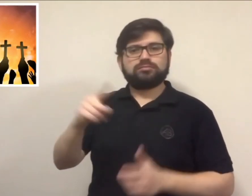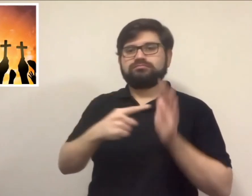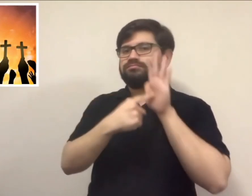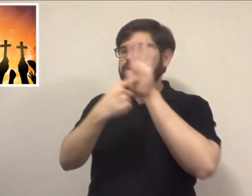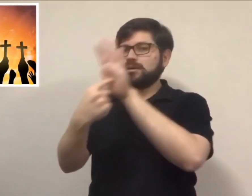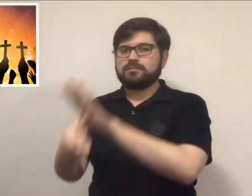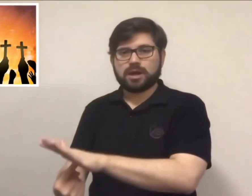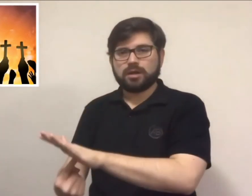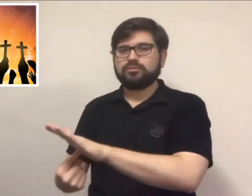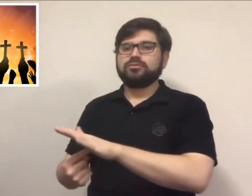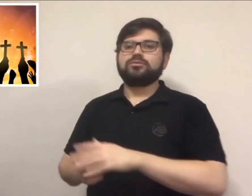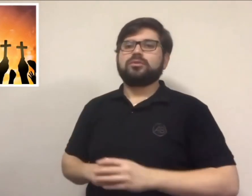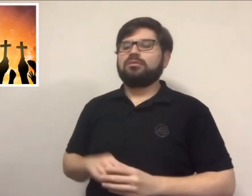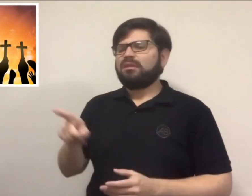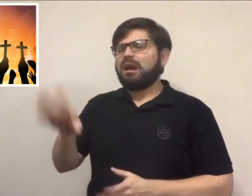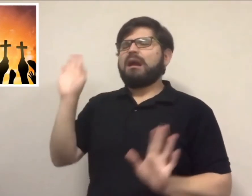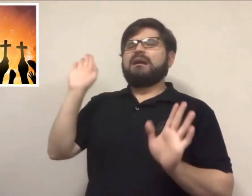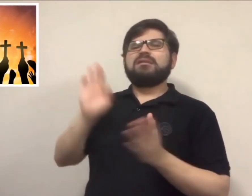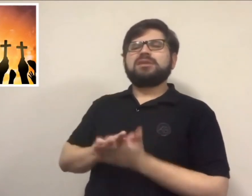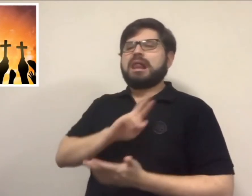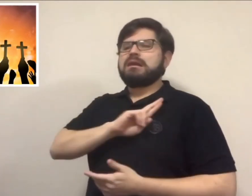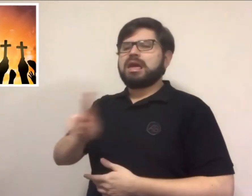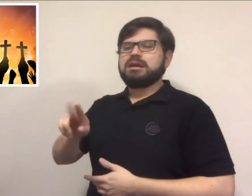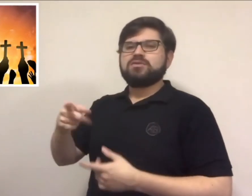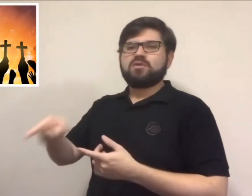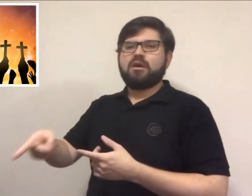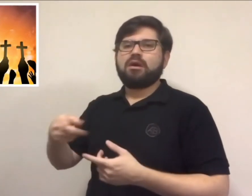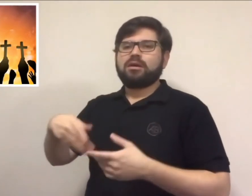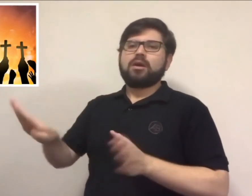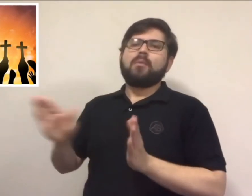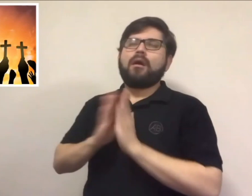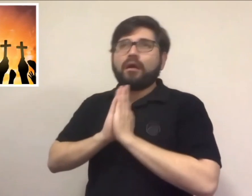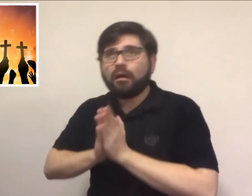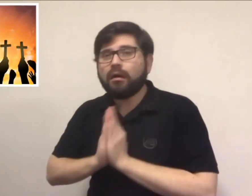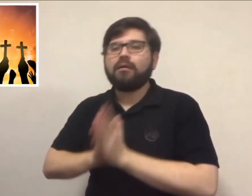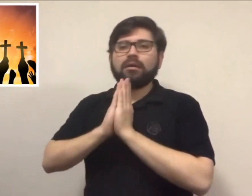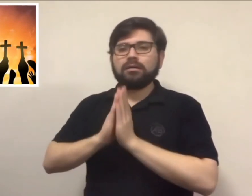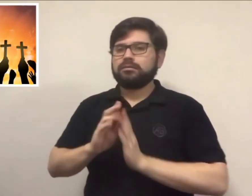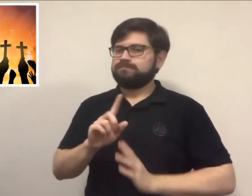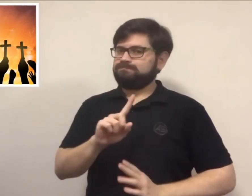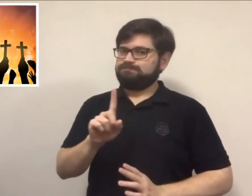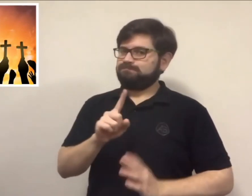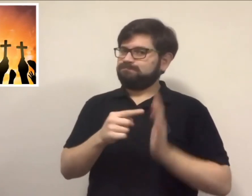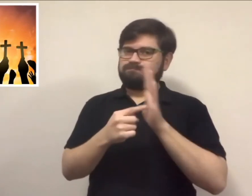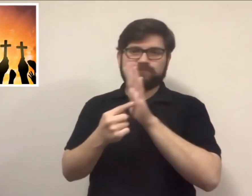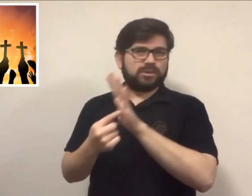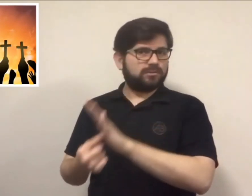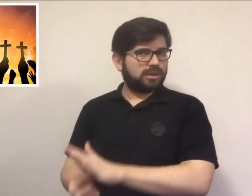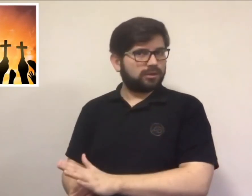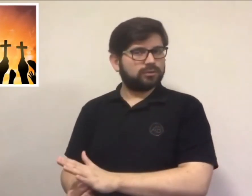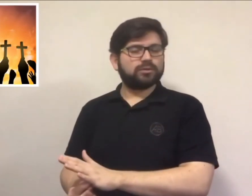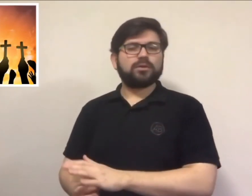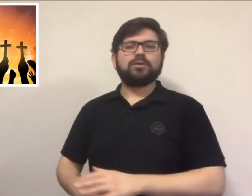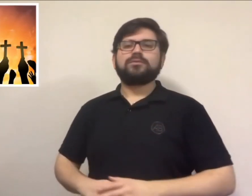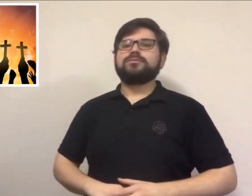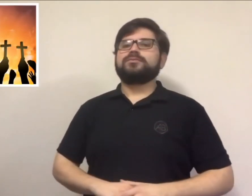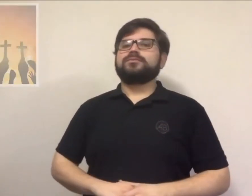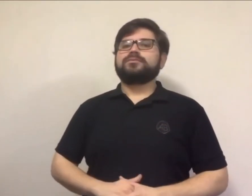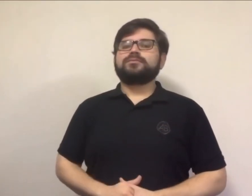puedo discriminar a las personas por la religión que tengan, ni burlarme de ellos por cómo llevan su religión.